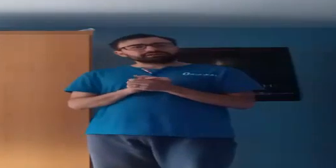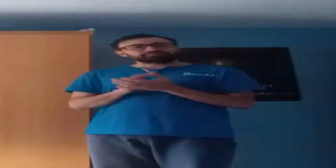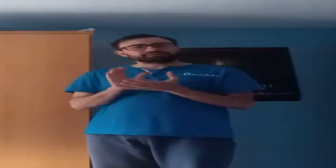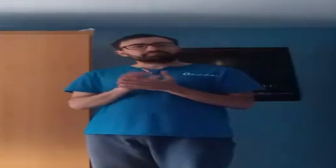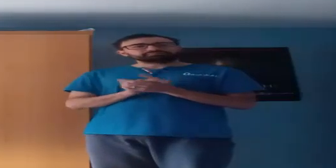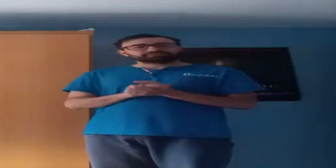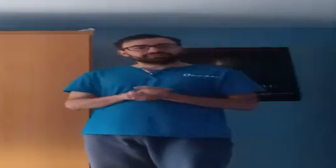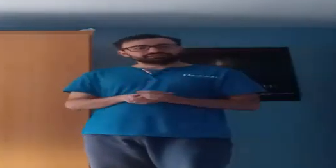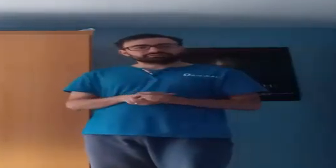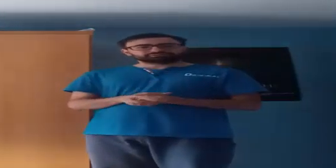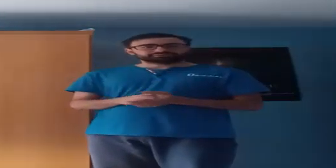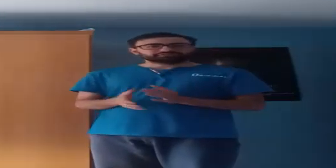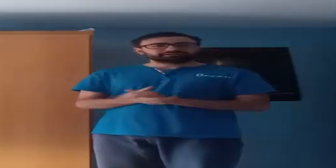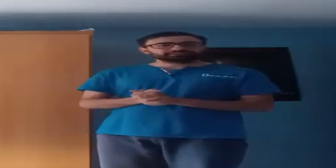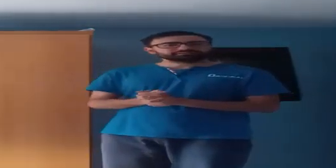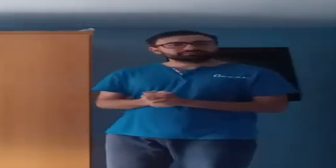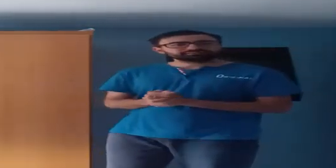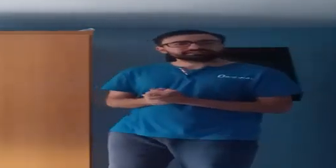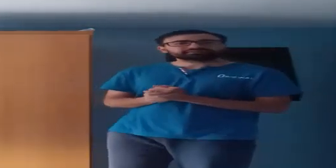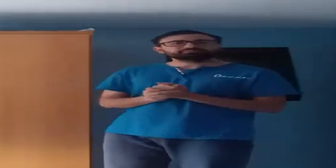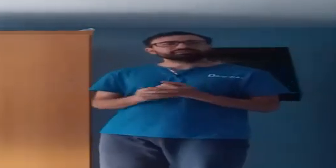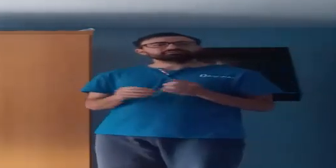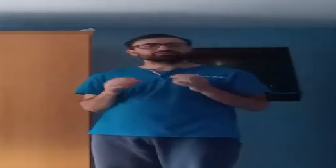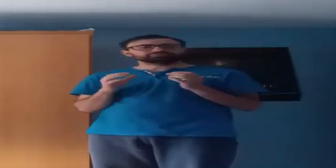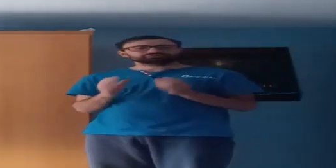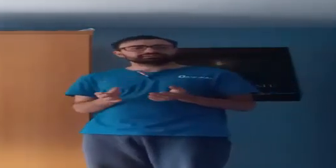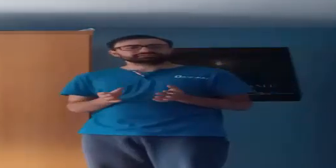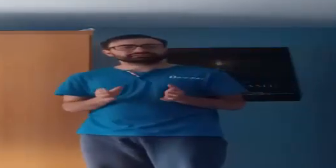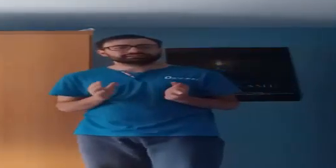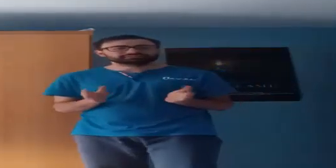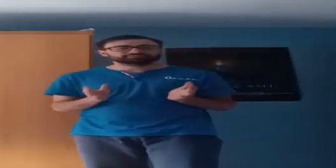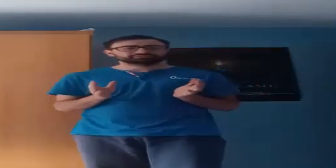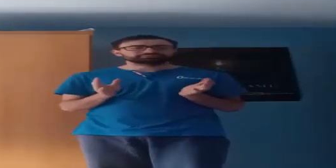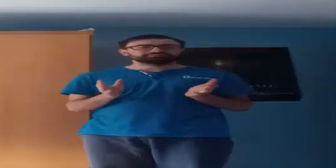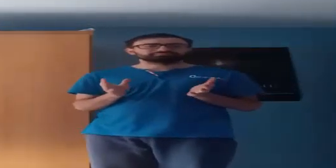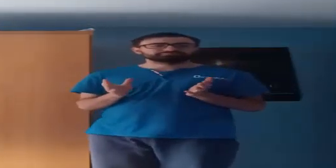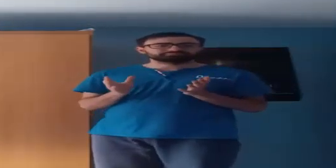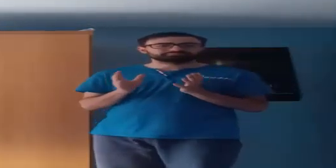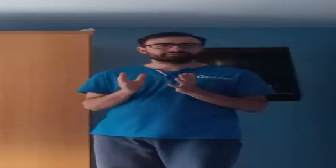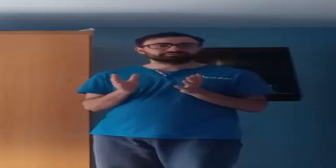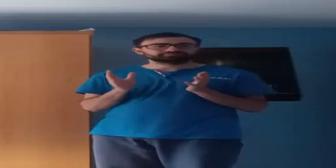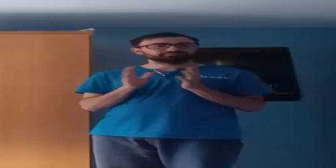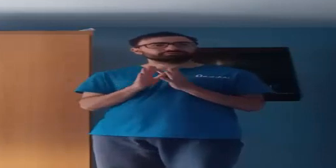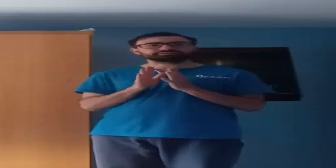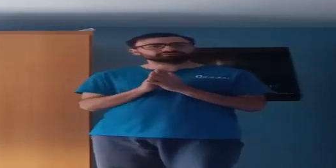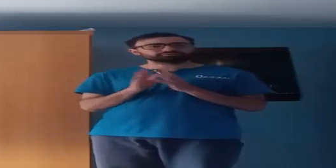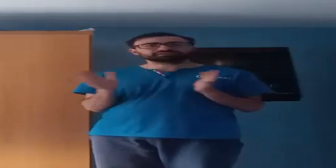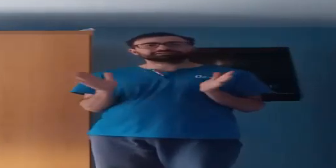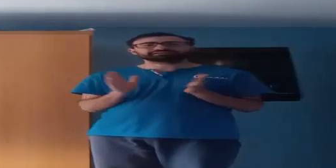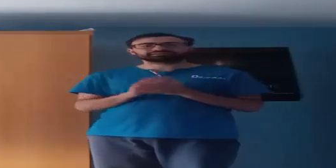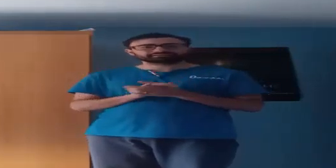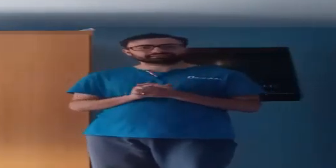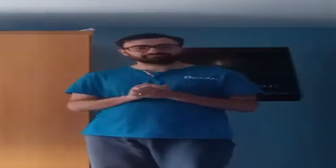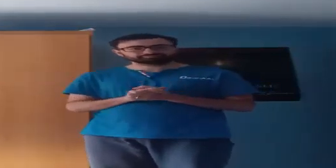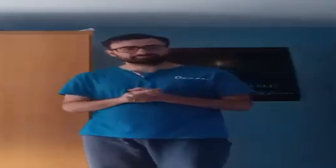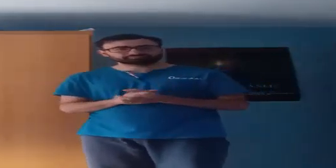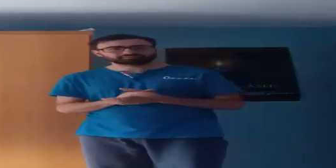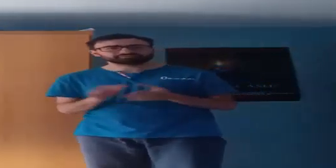los campos elíseos, que ahí es donde se reúnen con sus seres queridos, durante toda la eternidad,